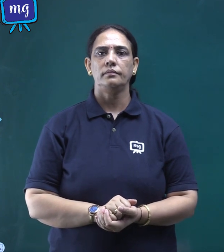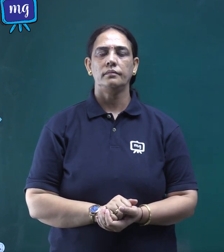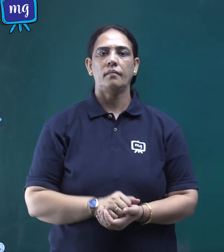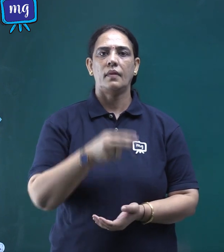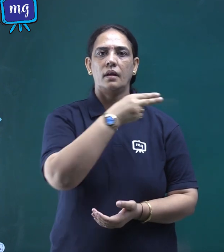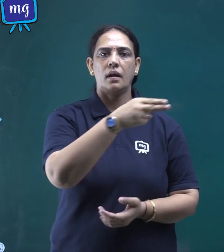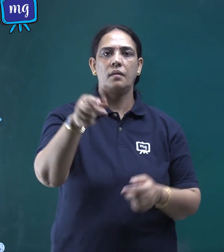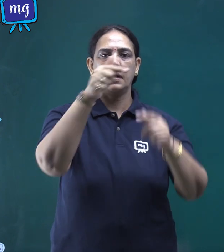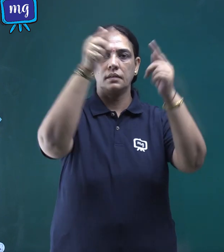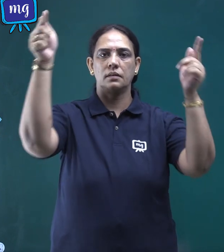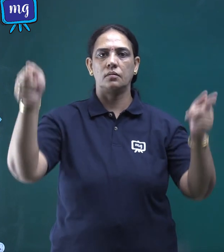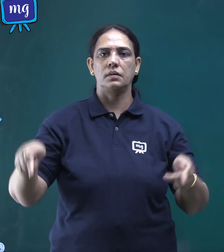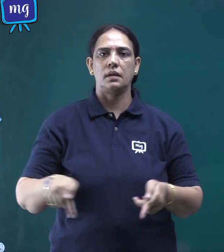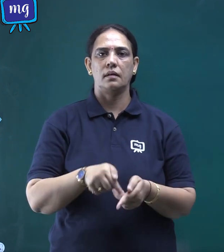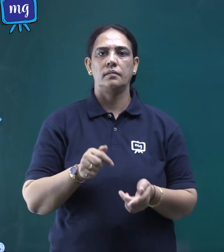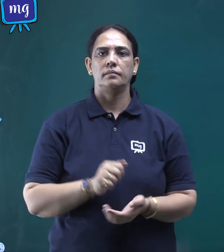समचतुर्भुज,